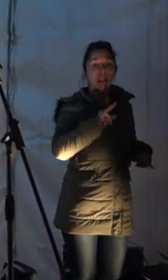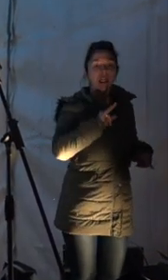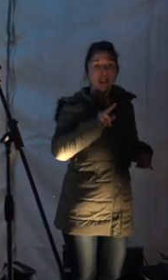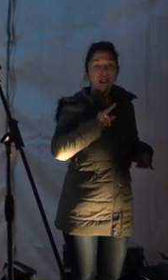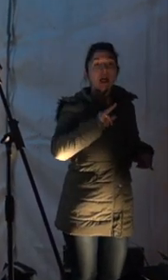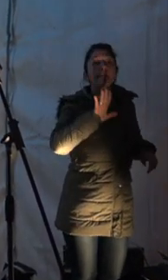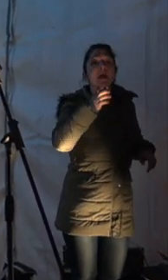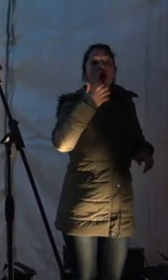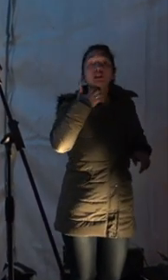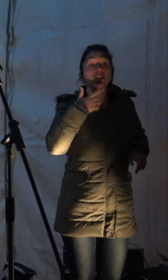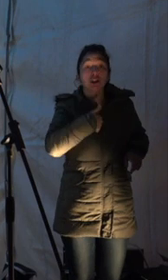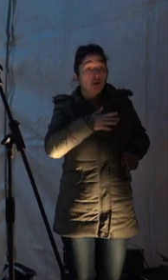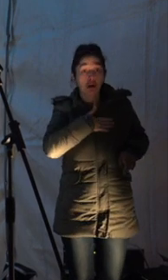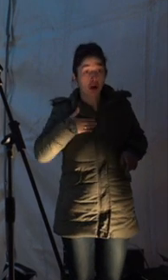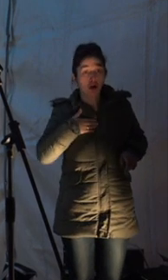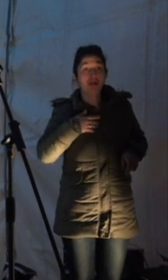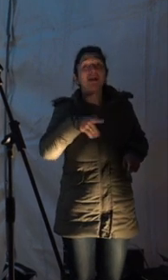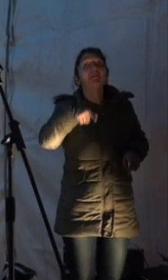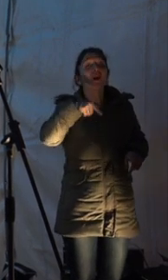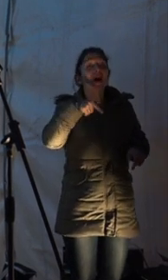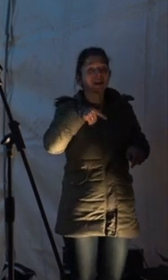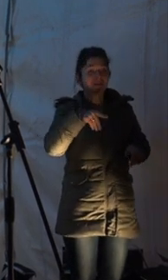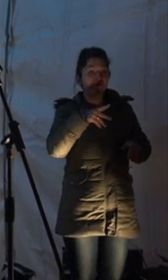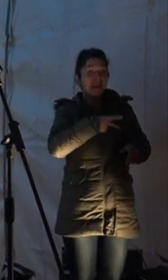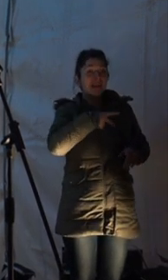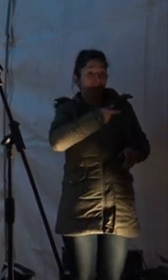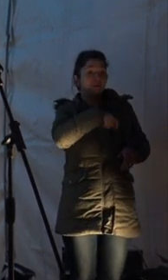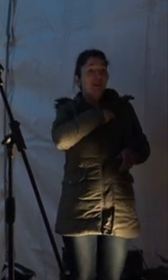¿Cuántas Marcelas nos hacen falta todavía?